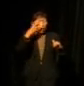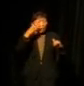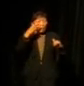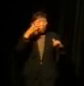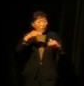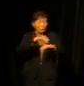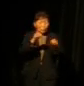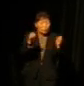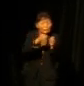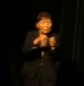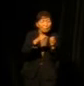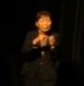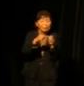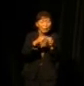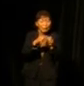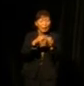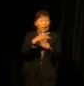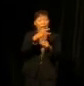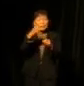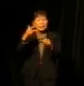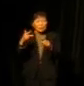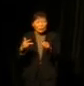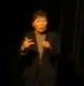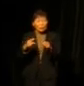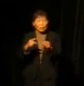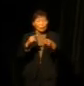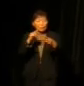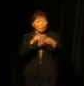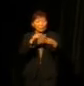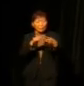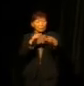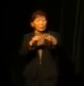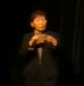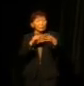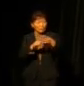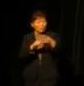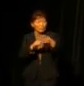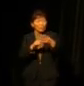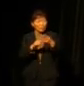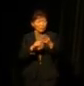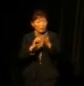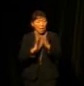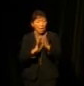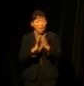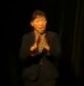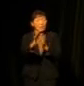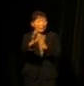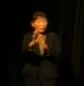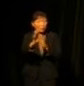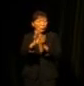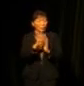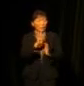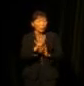ので、この頃はね、1週間ごと、縦の列1週間ごとね、列を窓際、大体4列